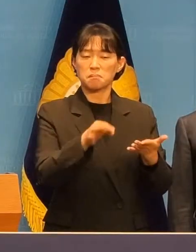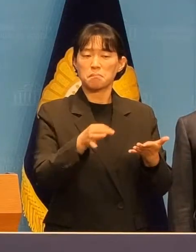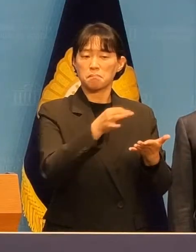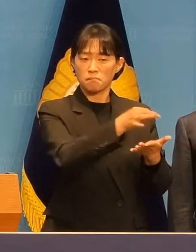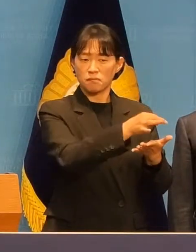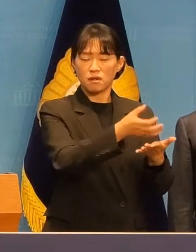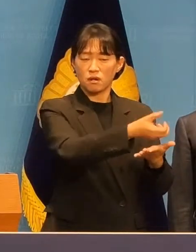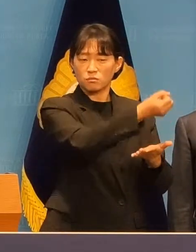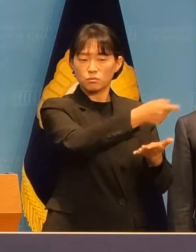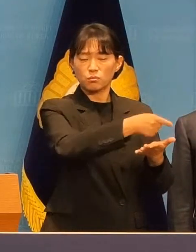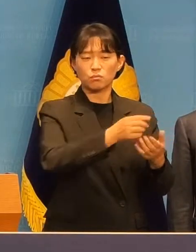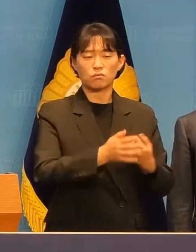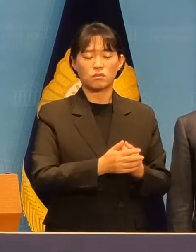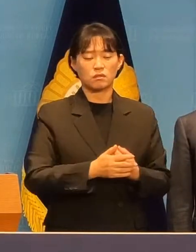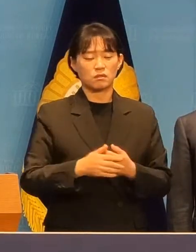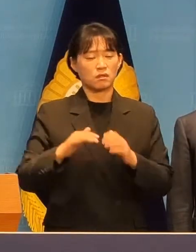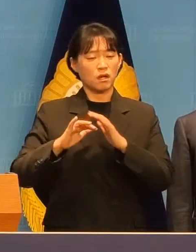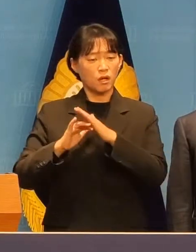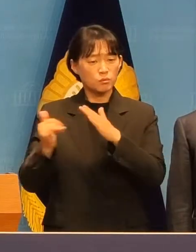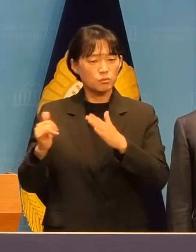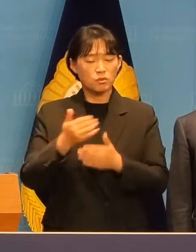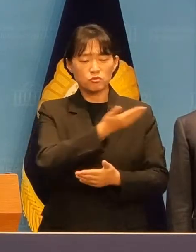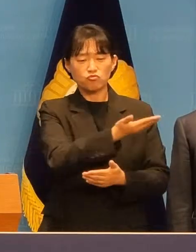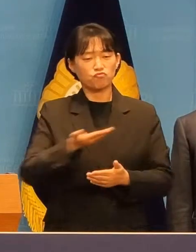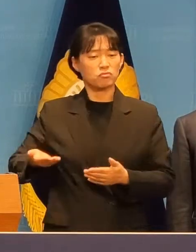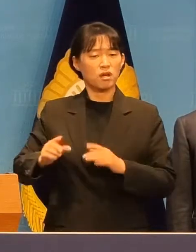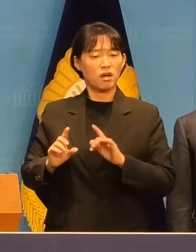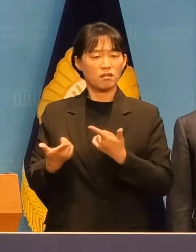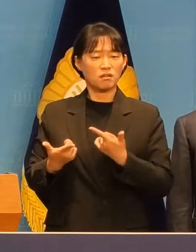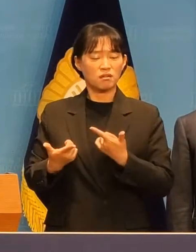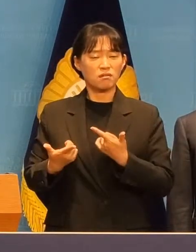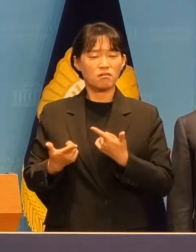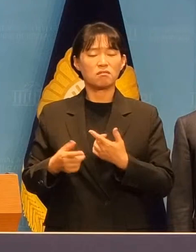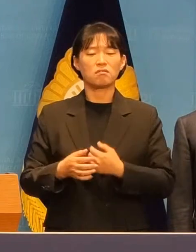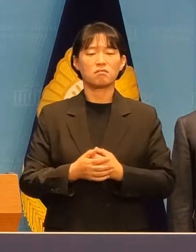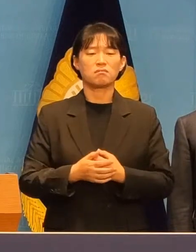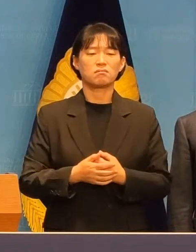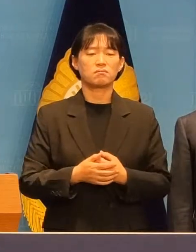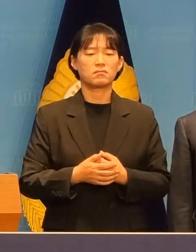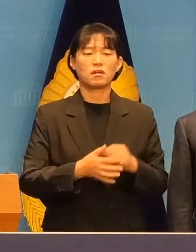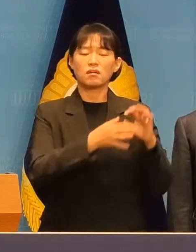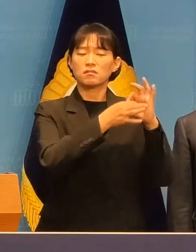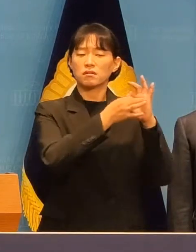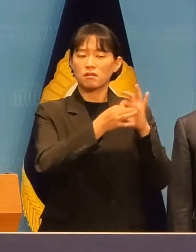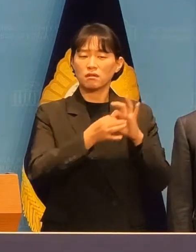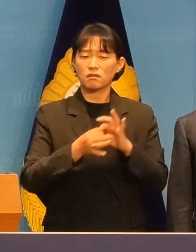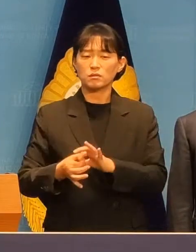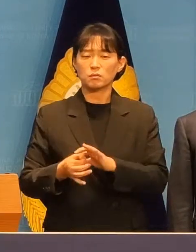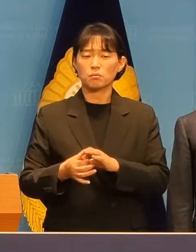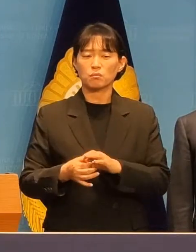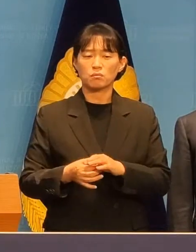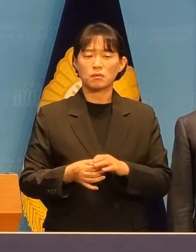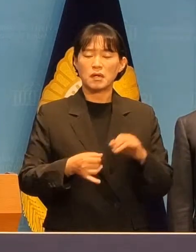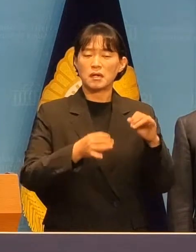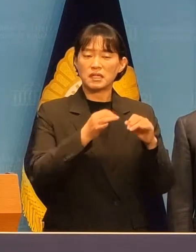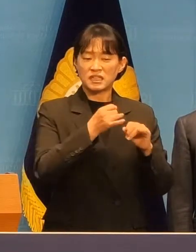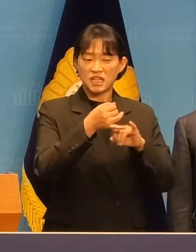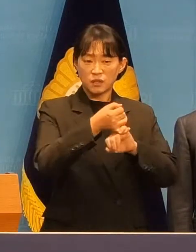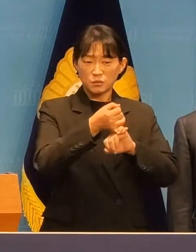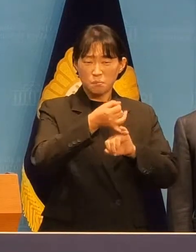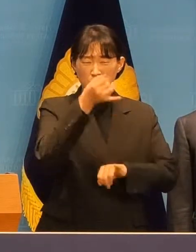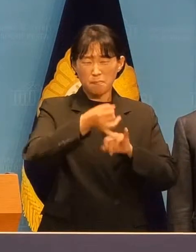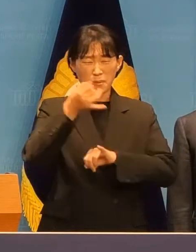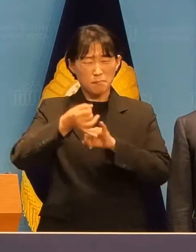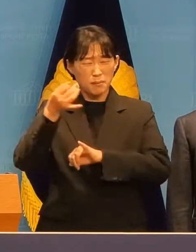수령하고도 이를 유족에게 전달하지 않는 채 계속 지급 약속을 수십